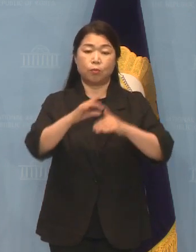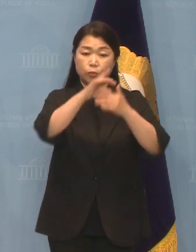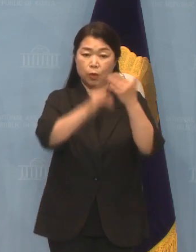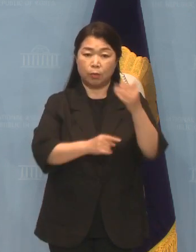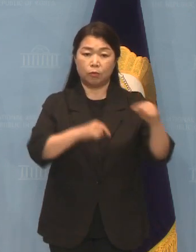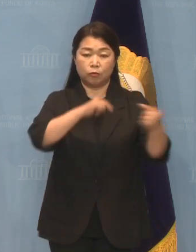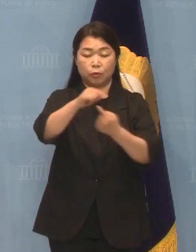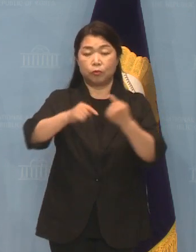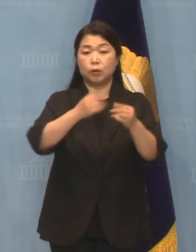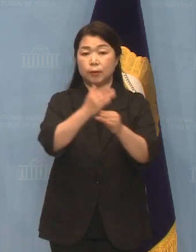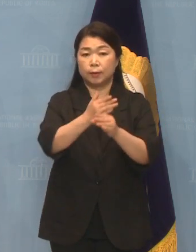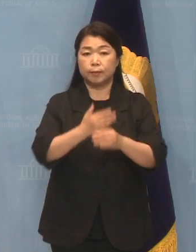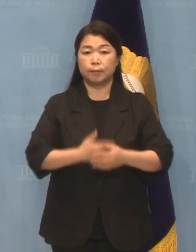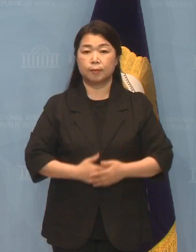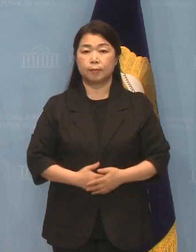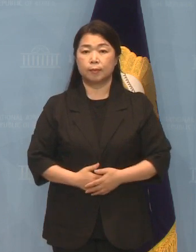있습니다.